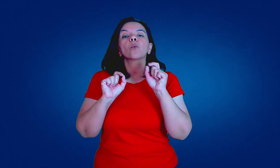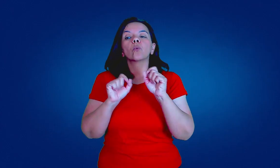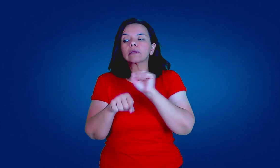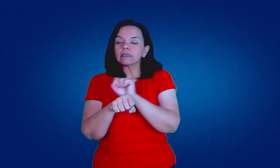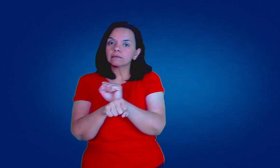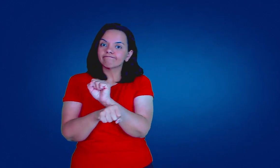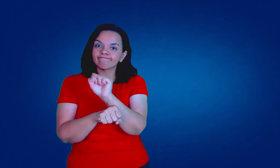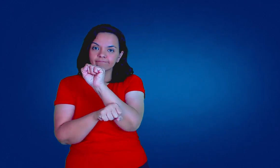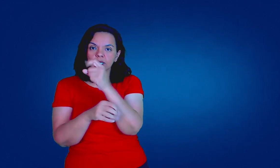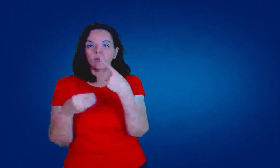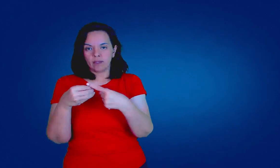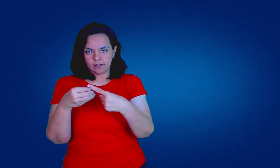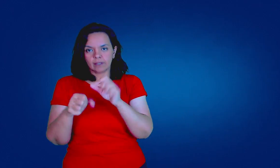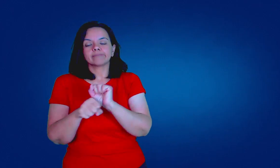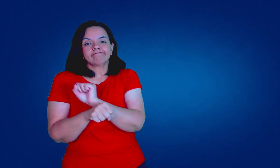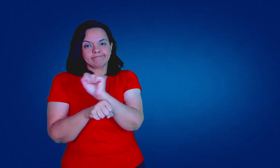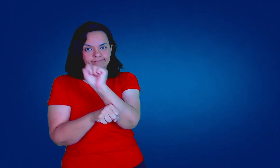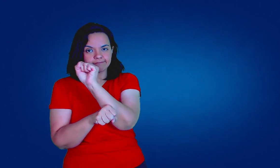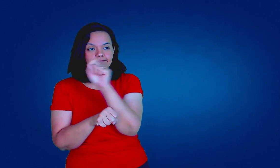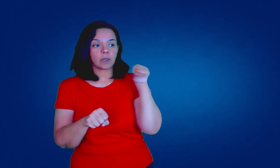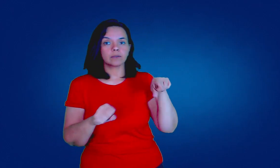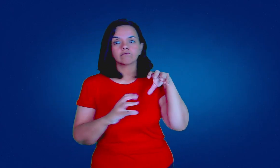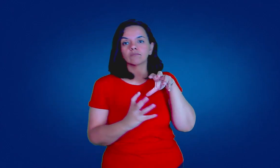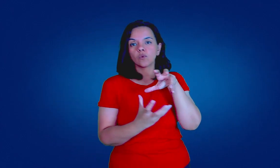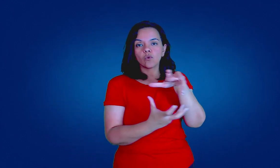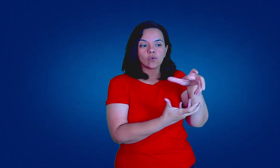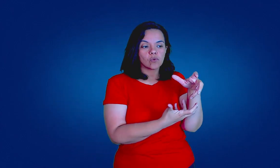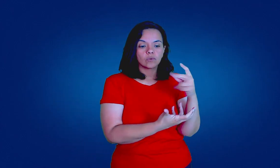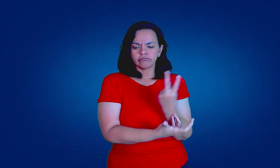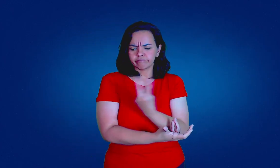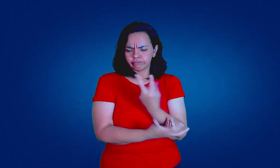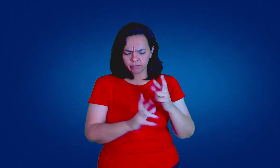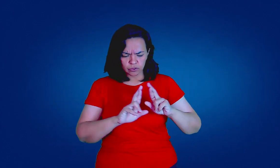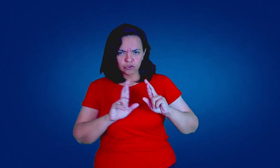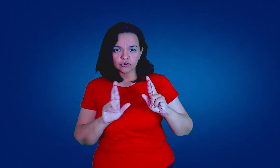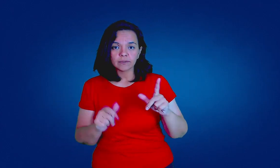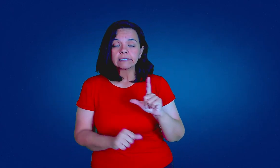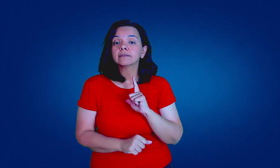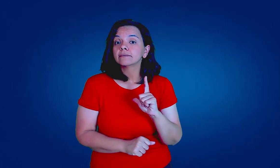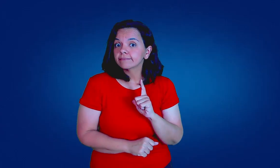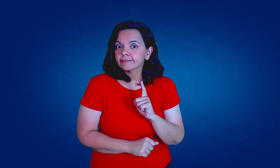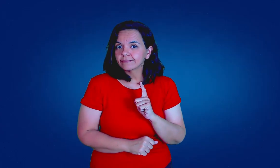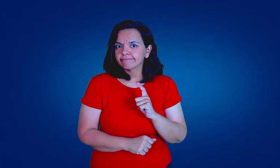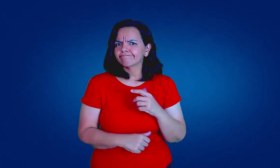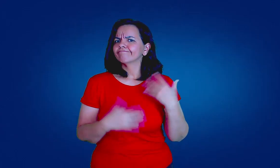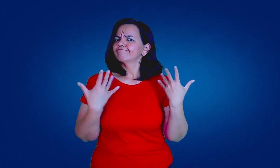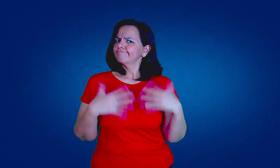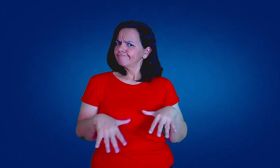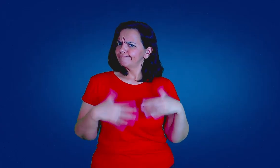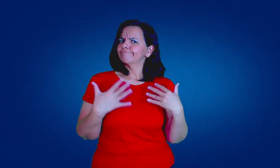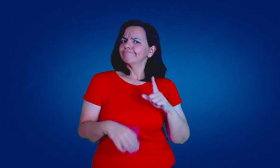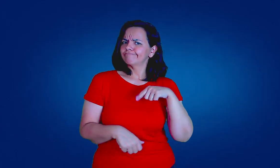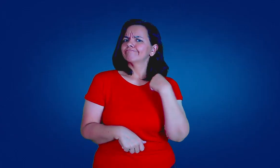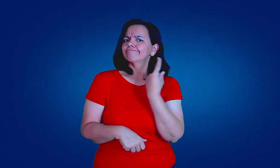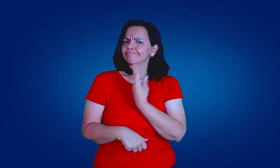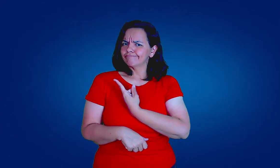Também estudamos sobre a cidade de Sião, o mundo e sua diferença.